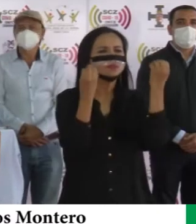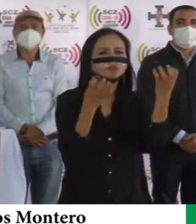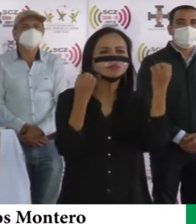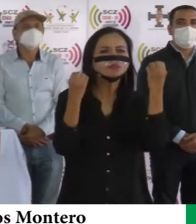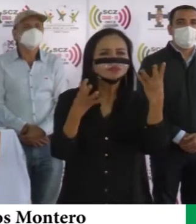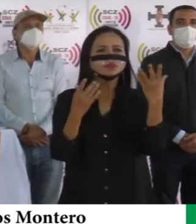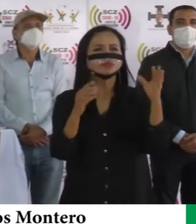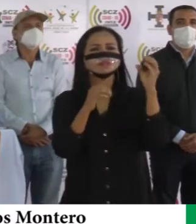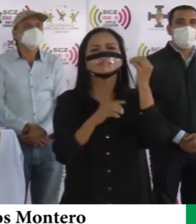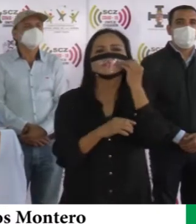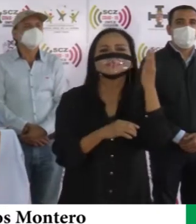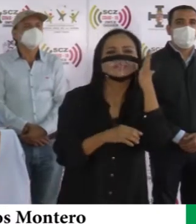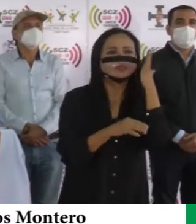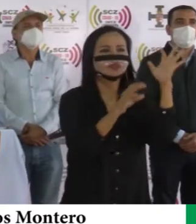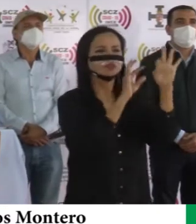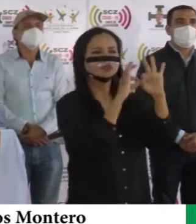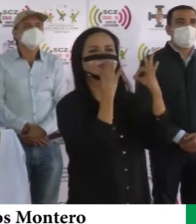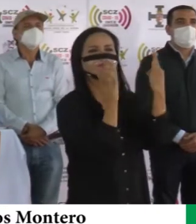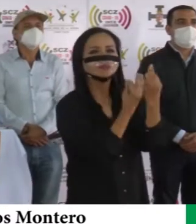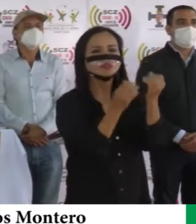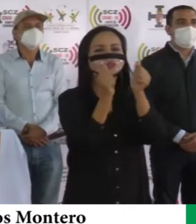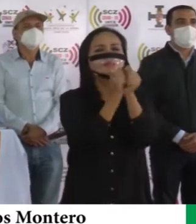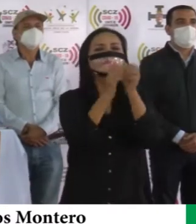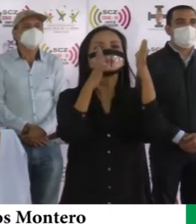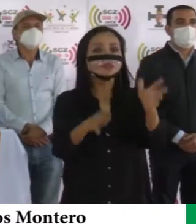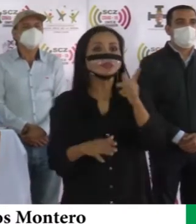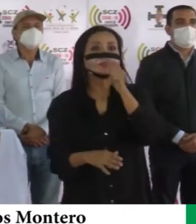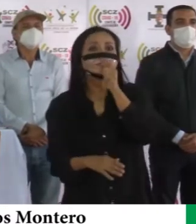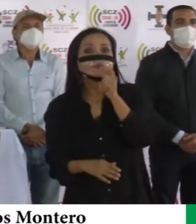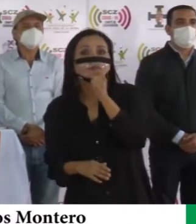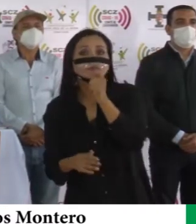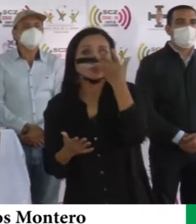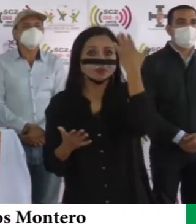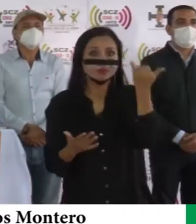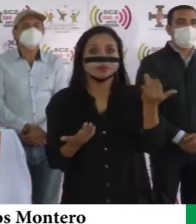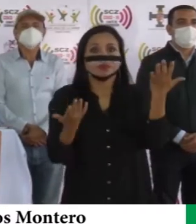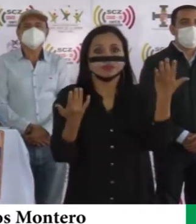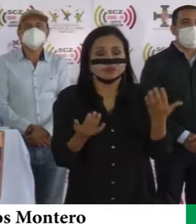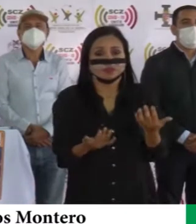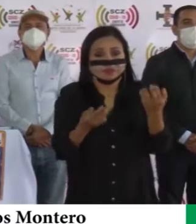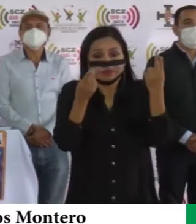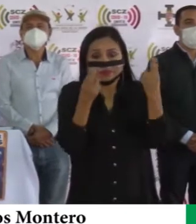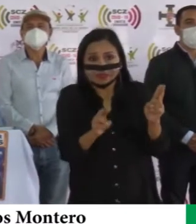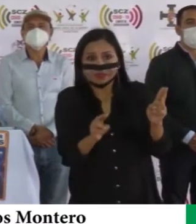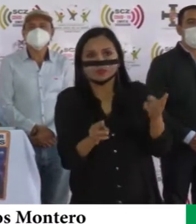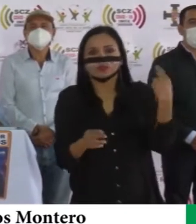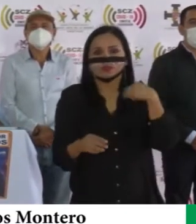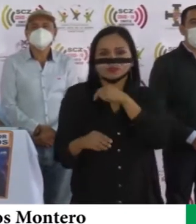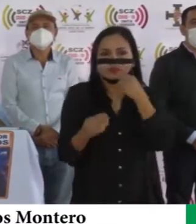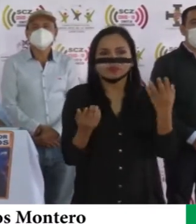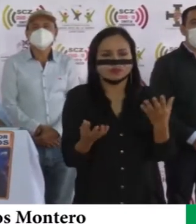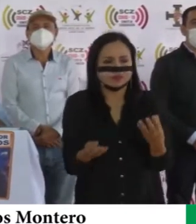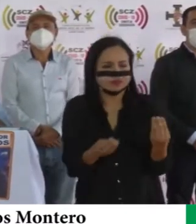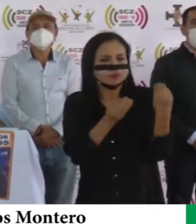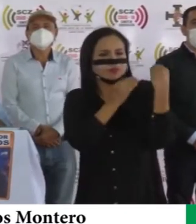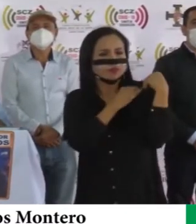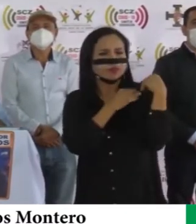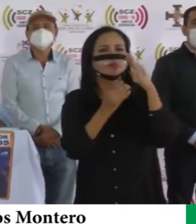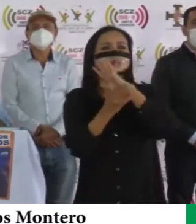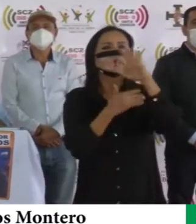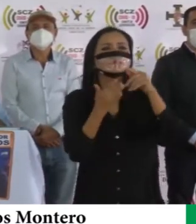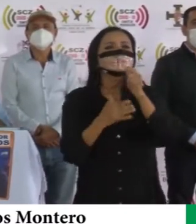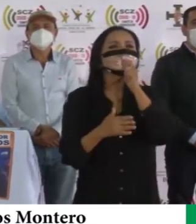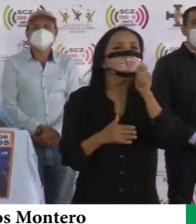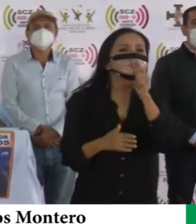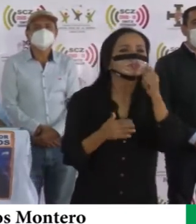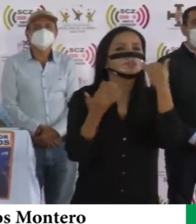de nuestros hogares, de los colegas periodistas. Y a consecuencia de estos, no hemos sumado periodistas que